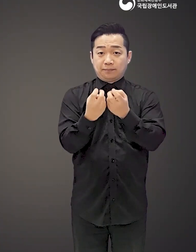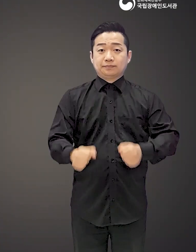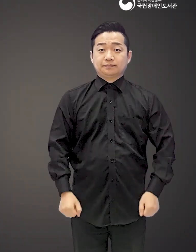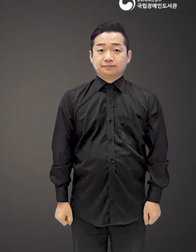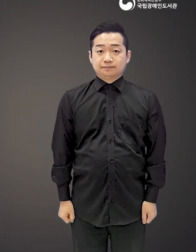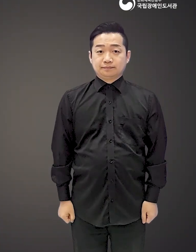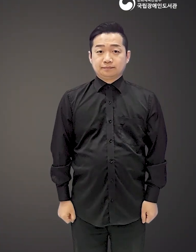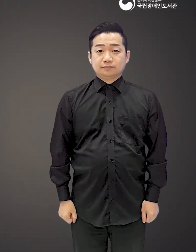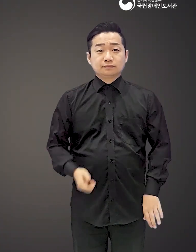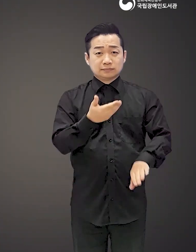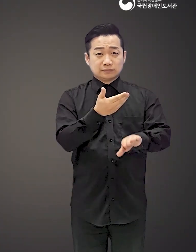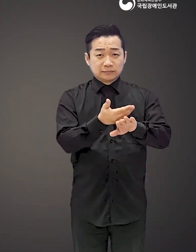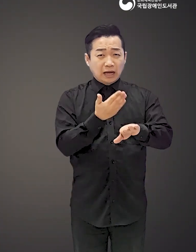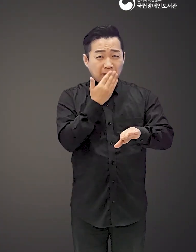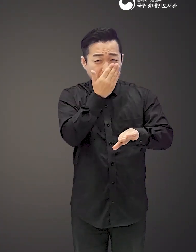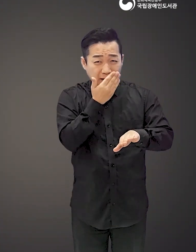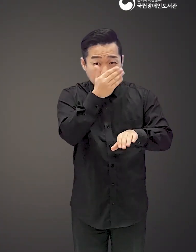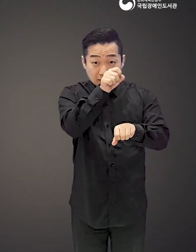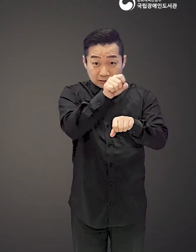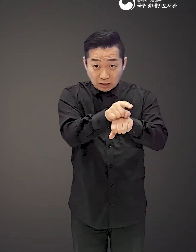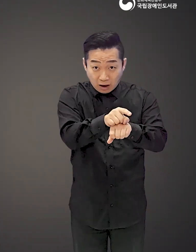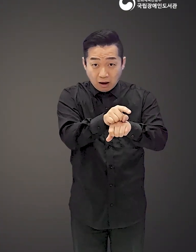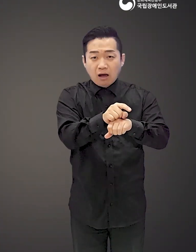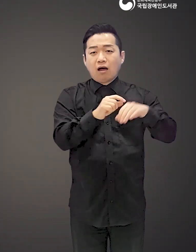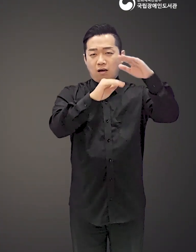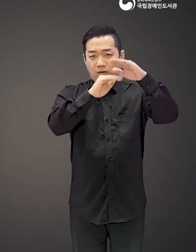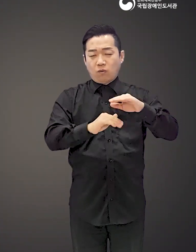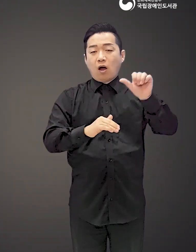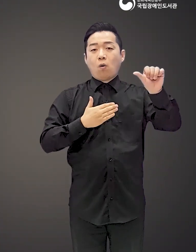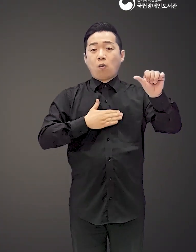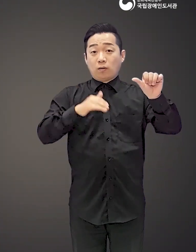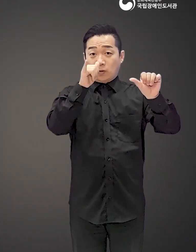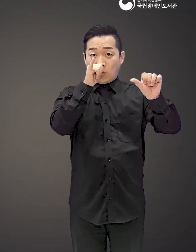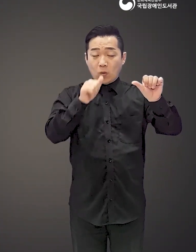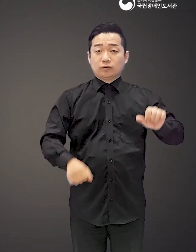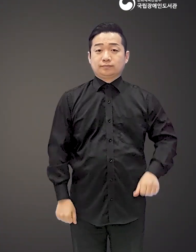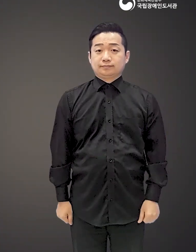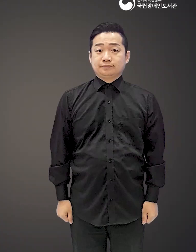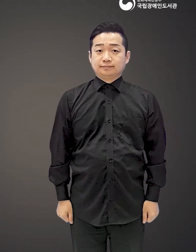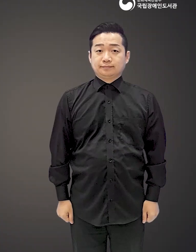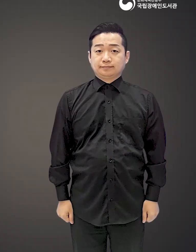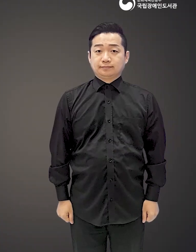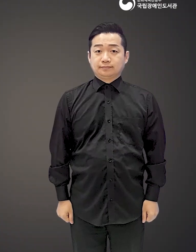법. 남의 비위를 맞추는 성향의 5가지 감정.